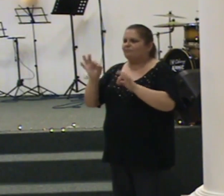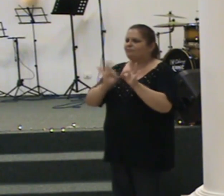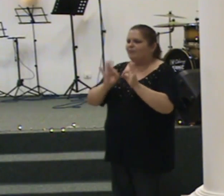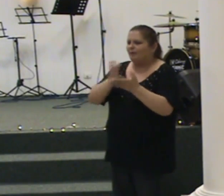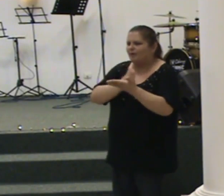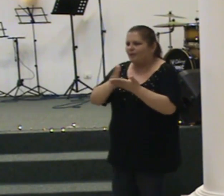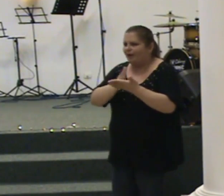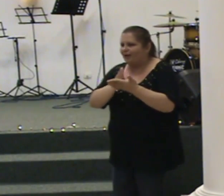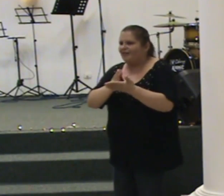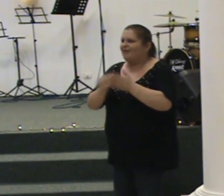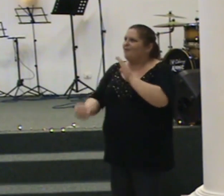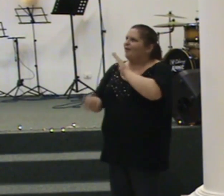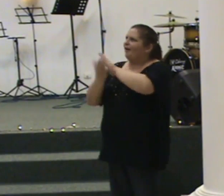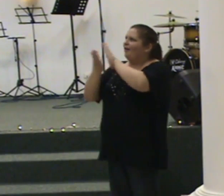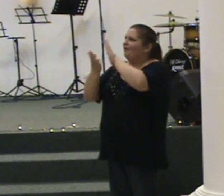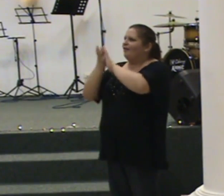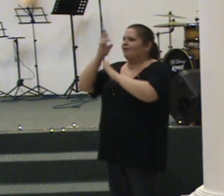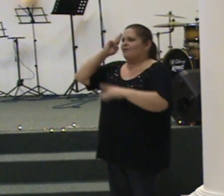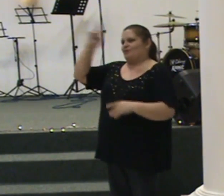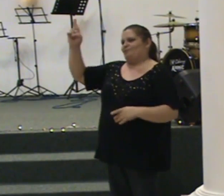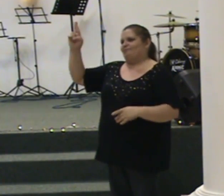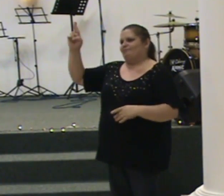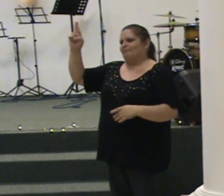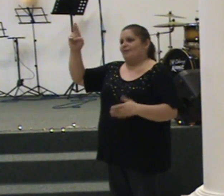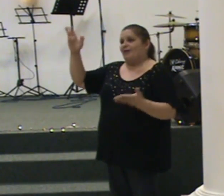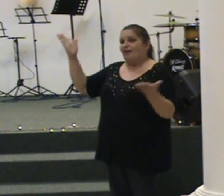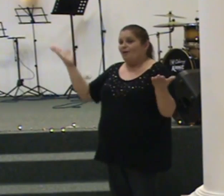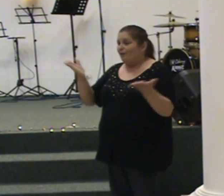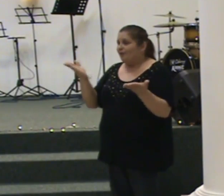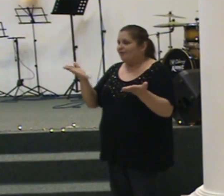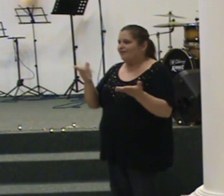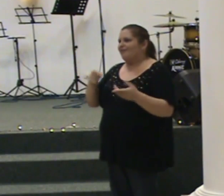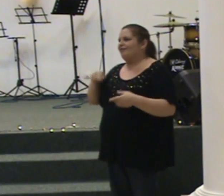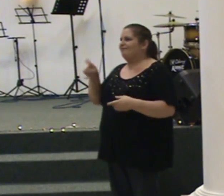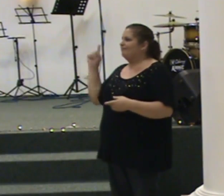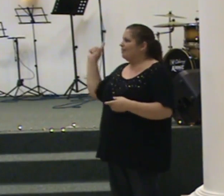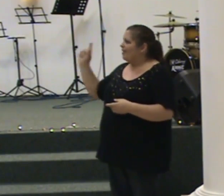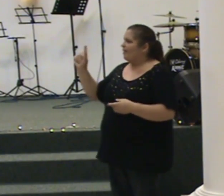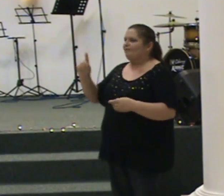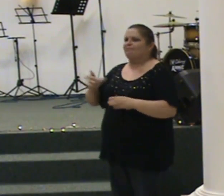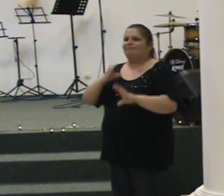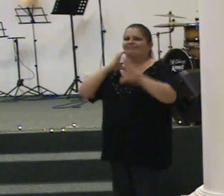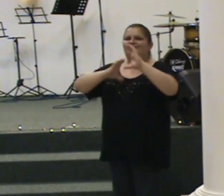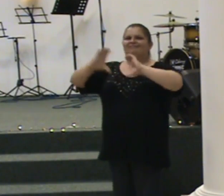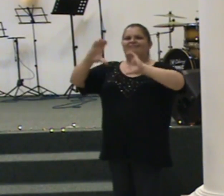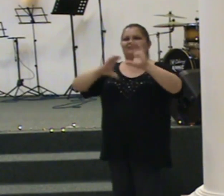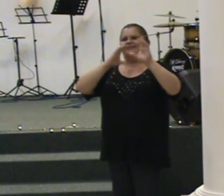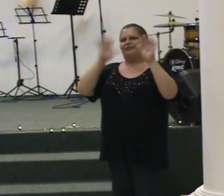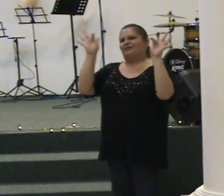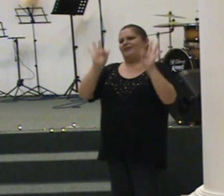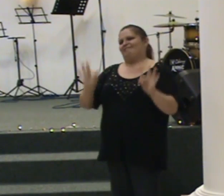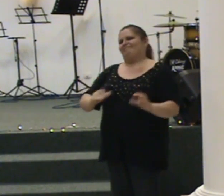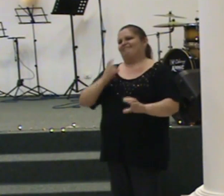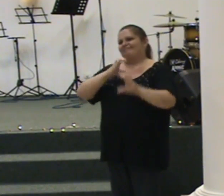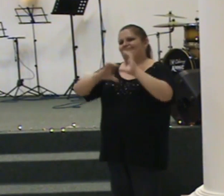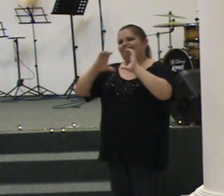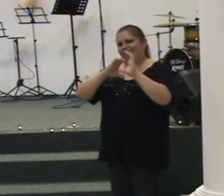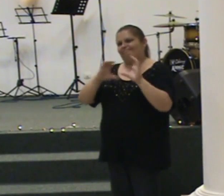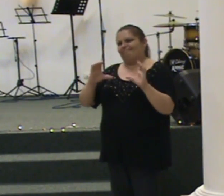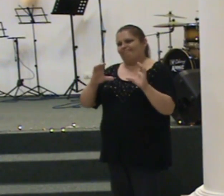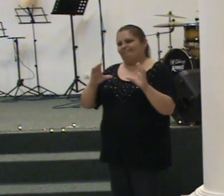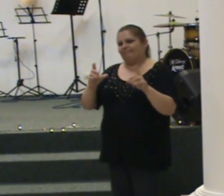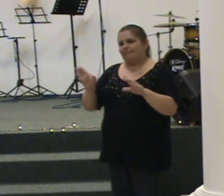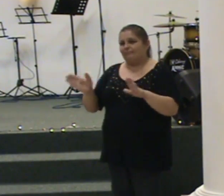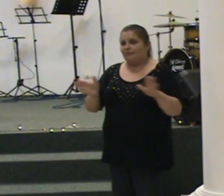para louvar, edificar o nome do Senhor. O Senhor deu condição para ela estar bem, estar aqui conosco. Uma